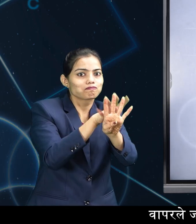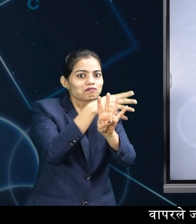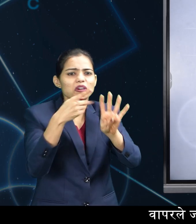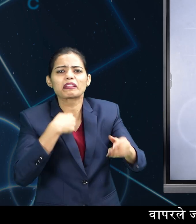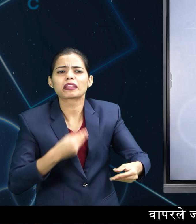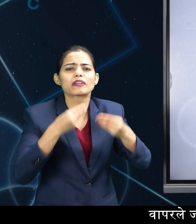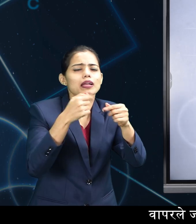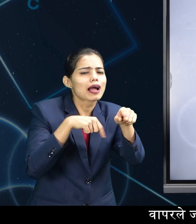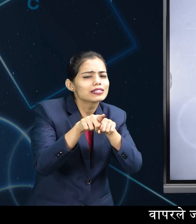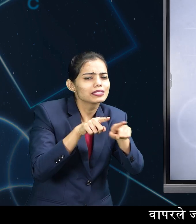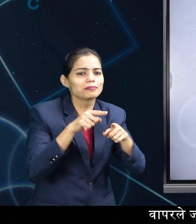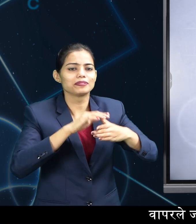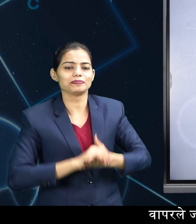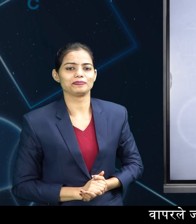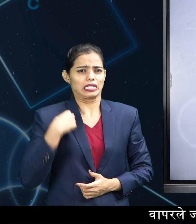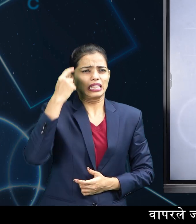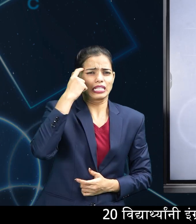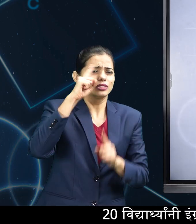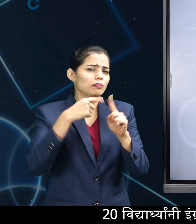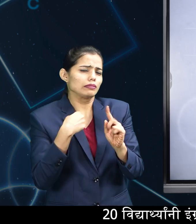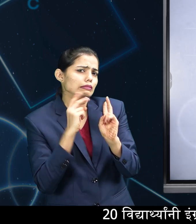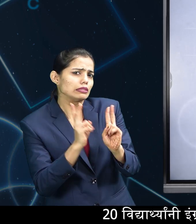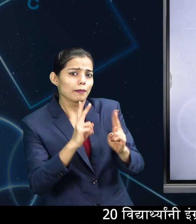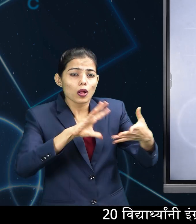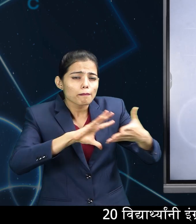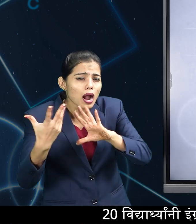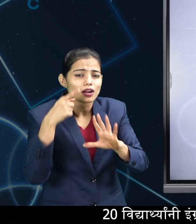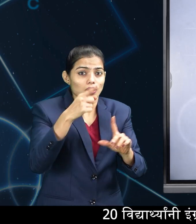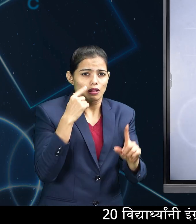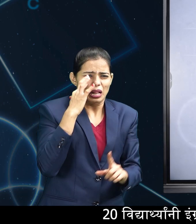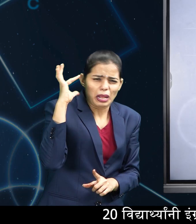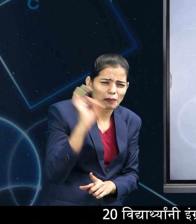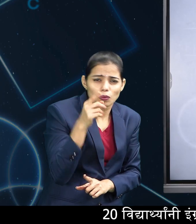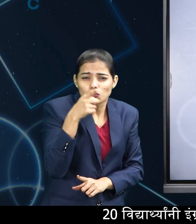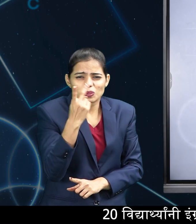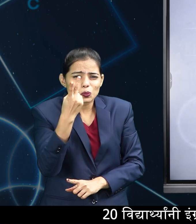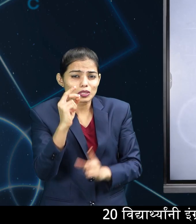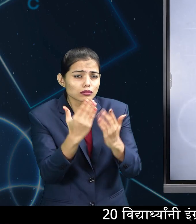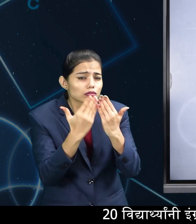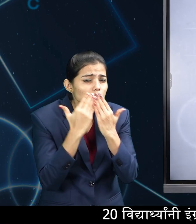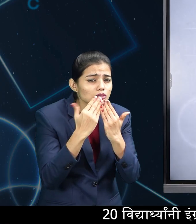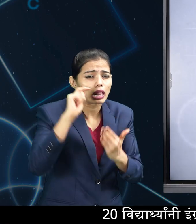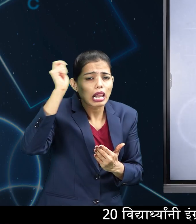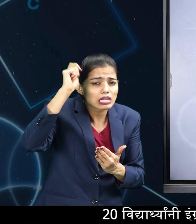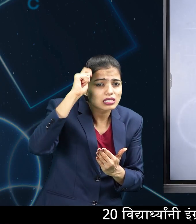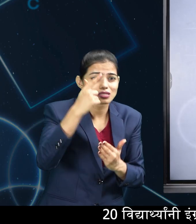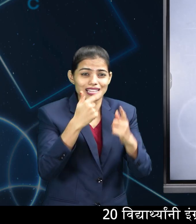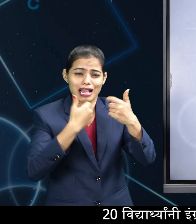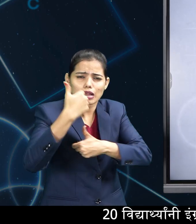शब्द पाहू. एक उदाहरण घेऊयात. 20 विद्यार्थ्यांनी इंग्रजी चाचणीमध्ये मिळवलेले गुण खाली दिले